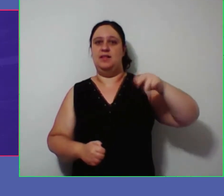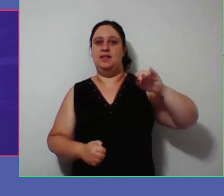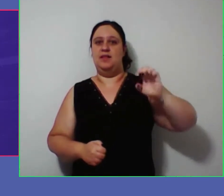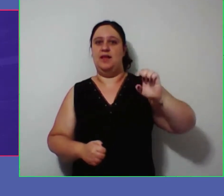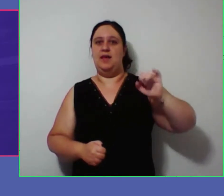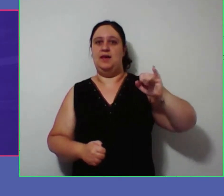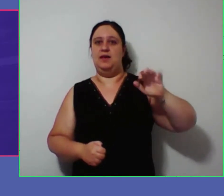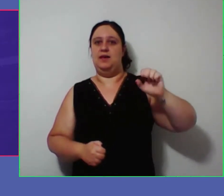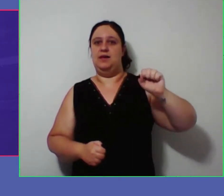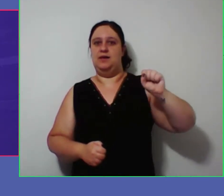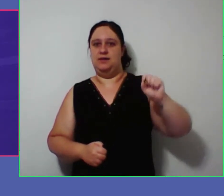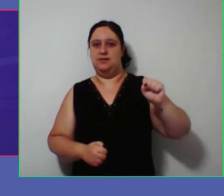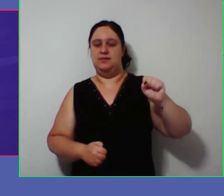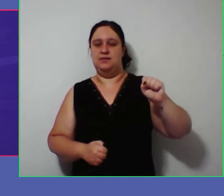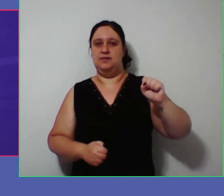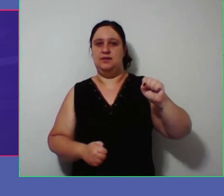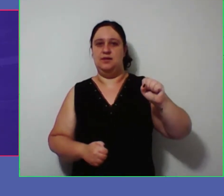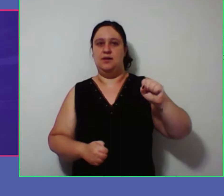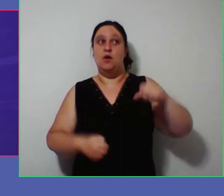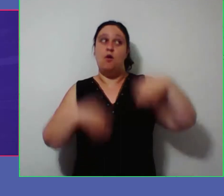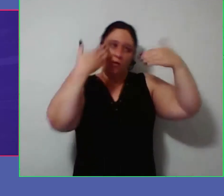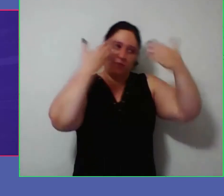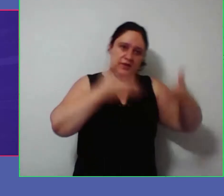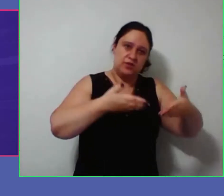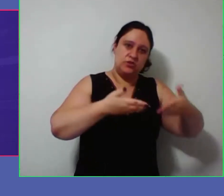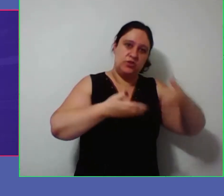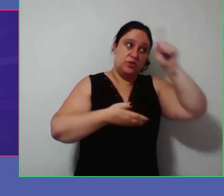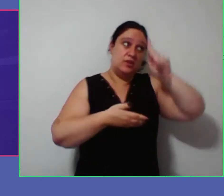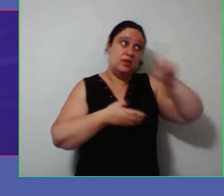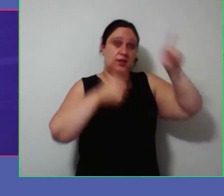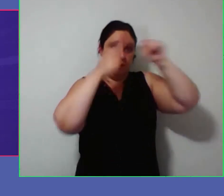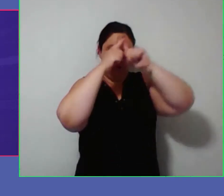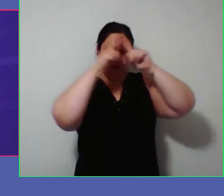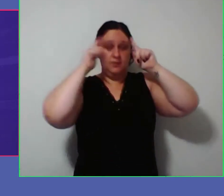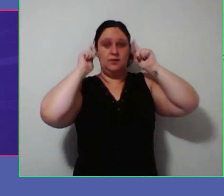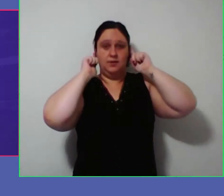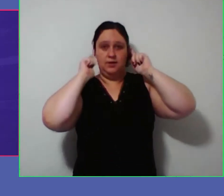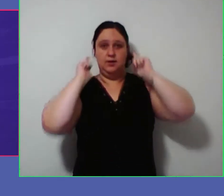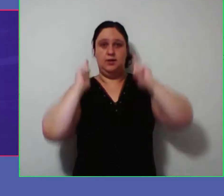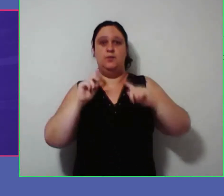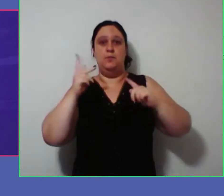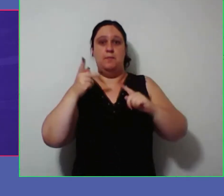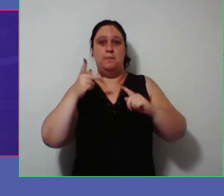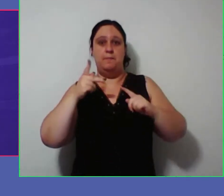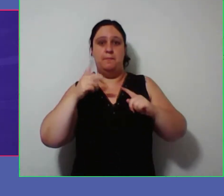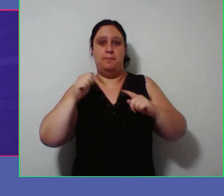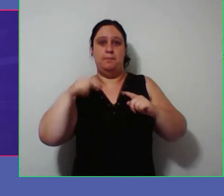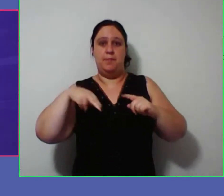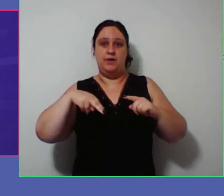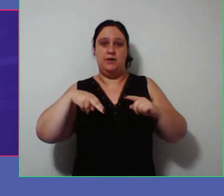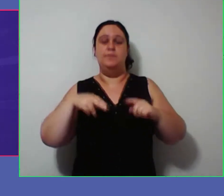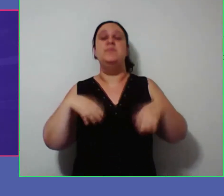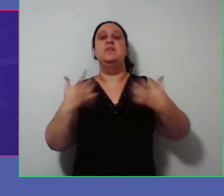Filipe, reconstruiu essa cidade como parte de sua tetrarquia.